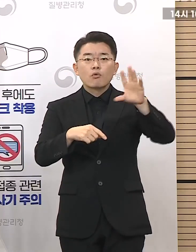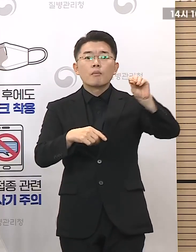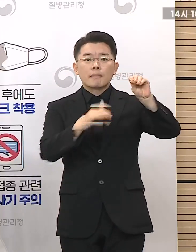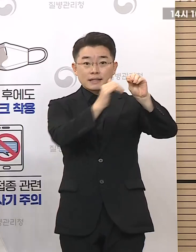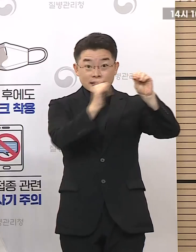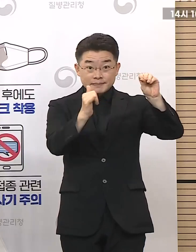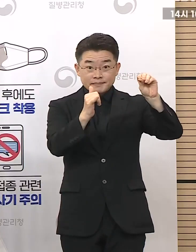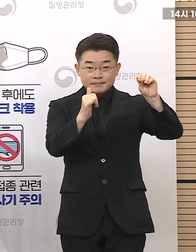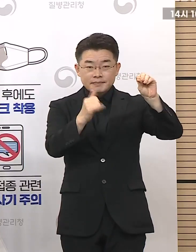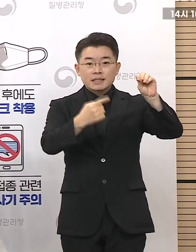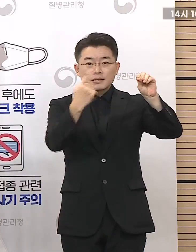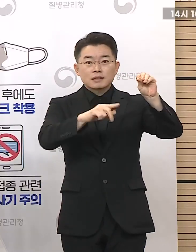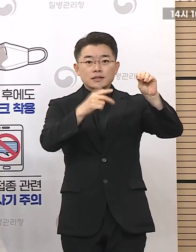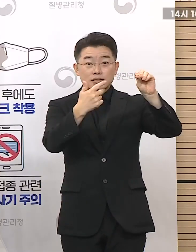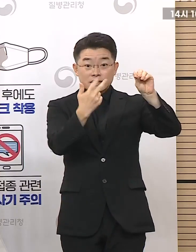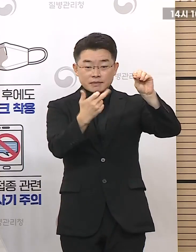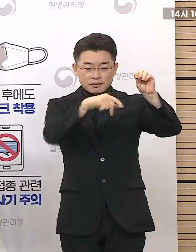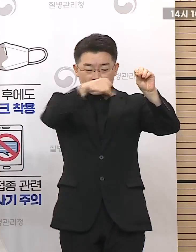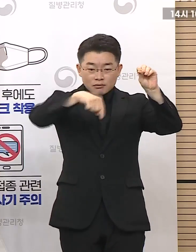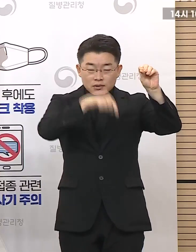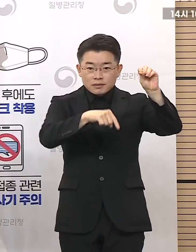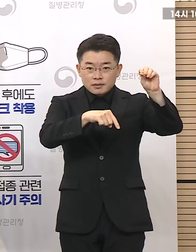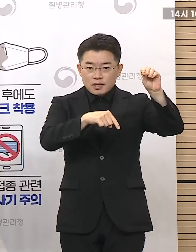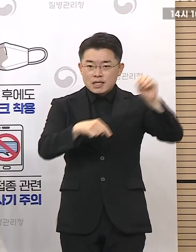975만 1,718명 중